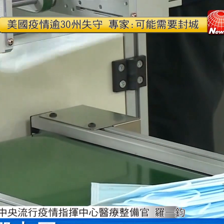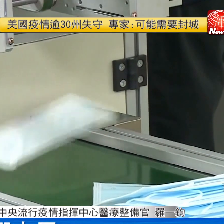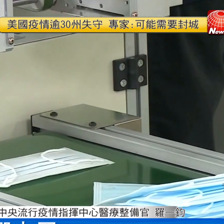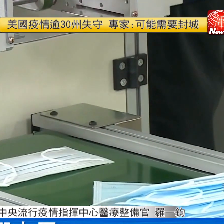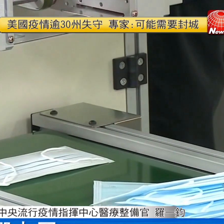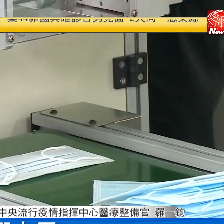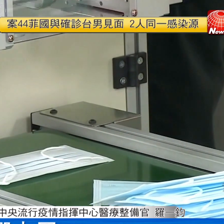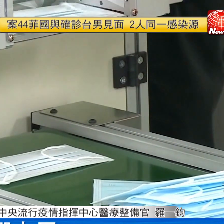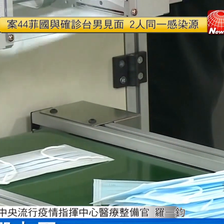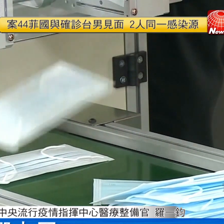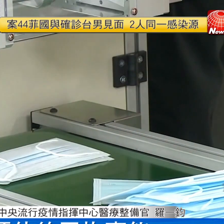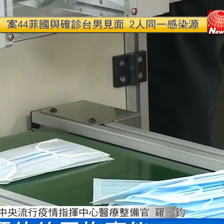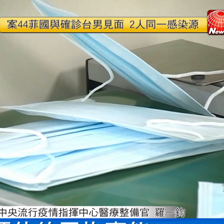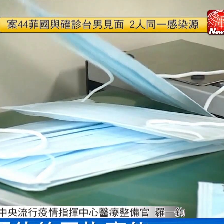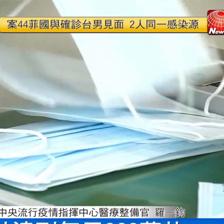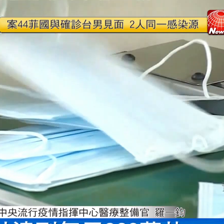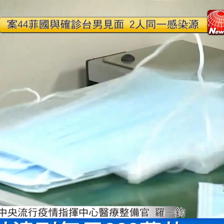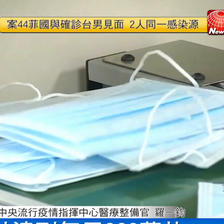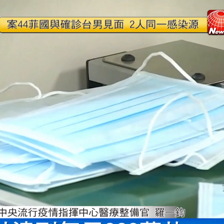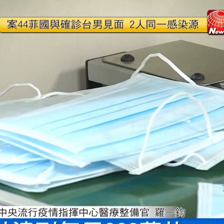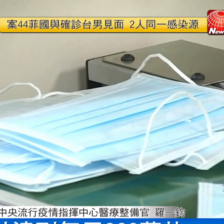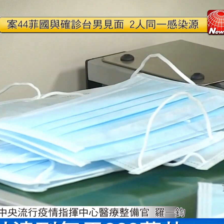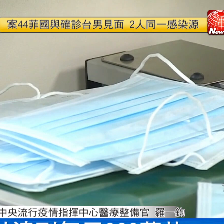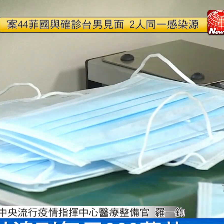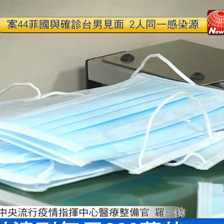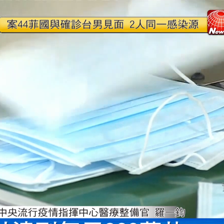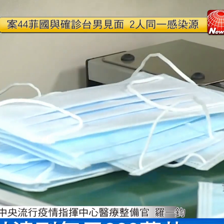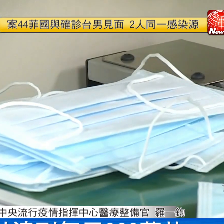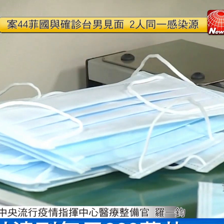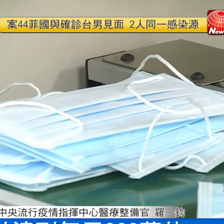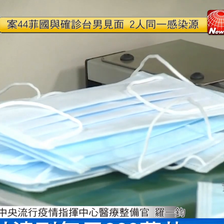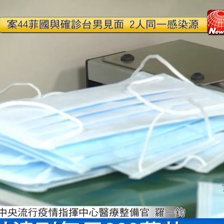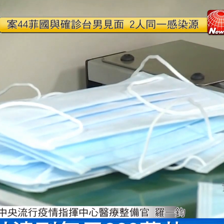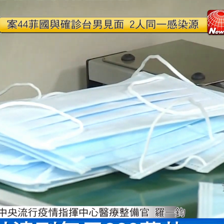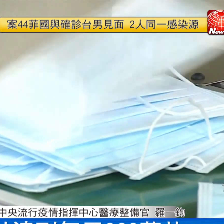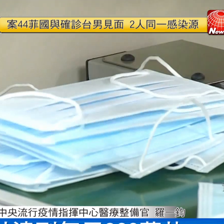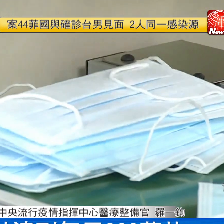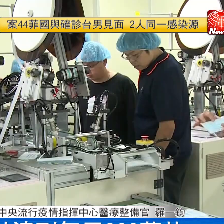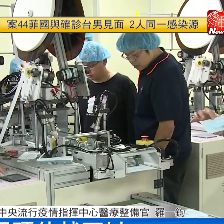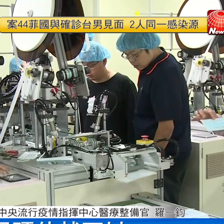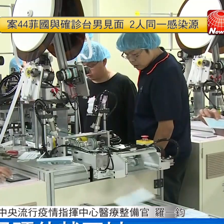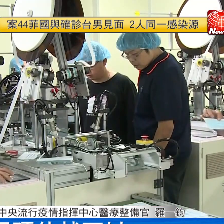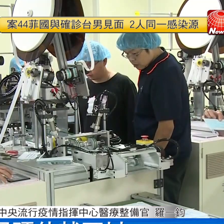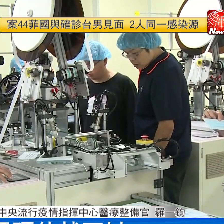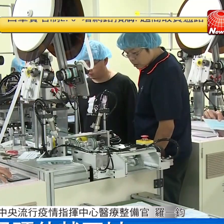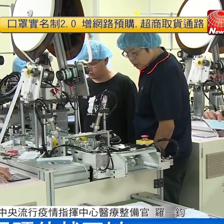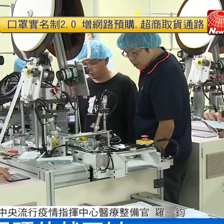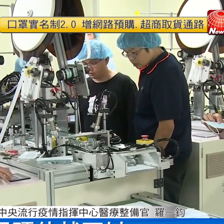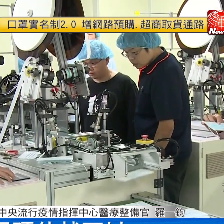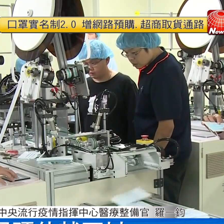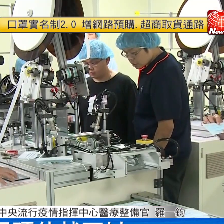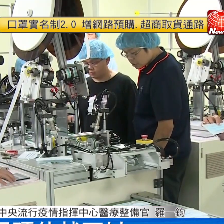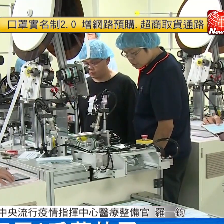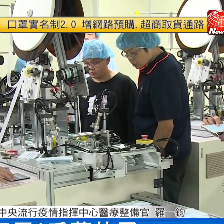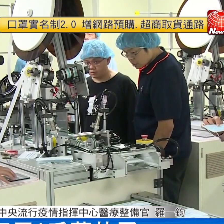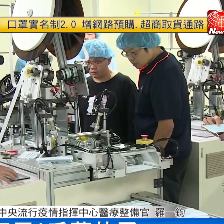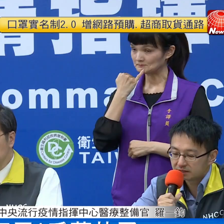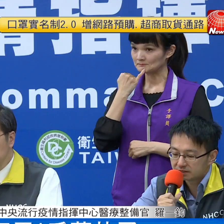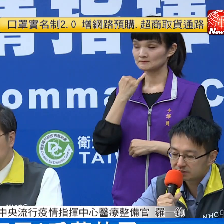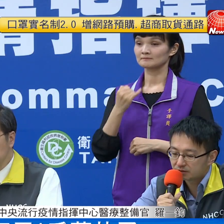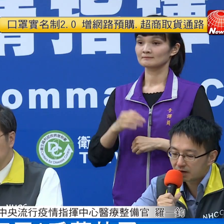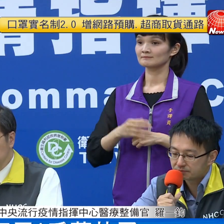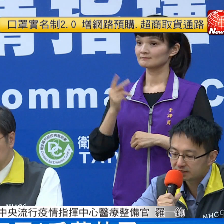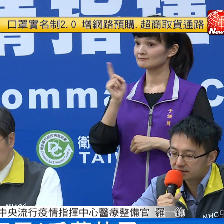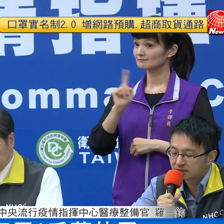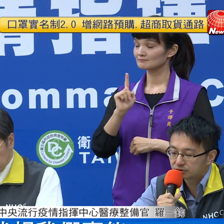周这个预估的平均产能呢，是可以达到每天920万片。那到下周呢，预估就可以超过每